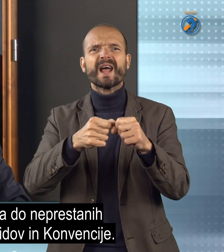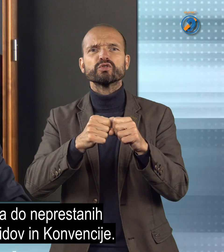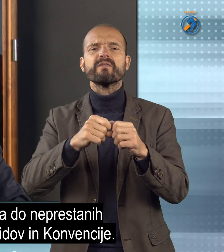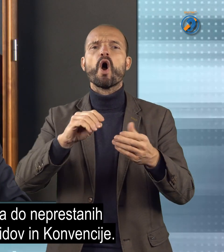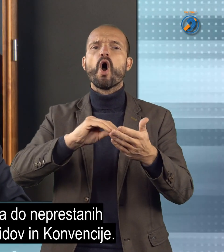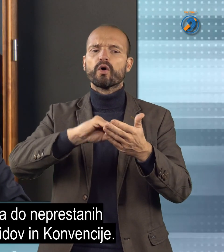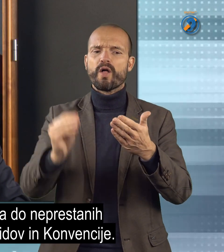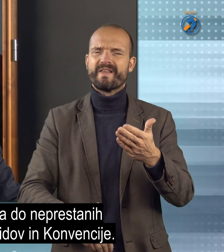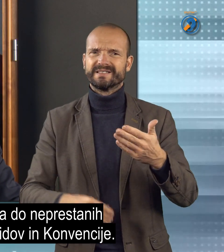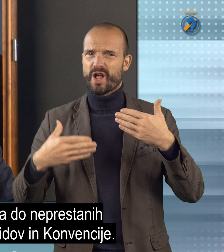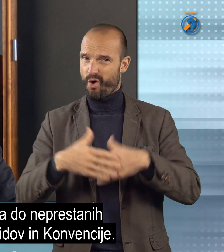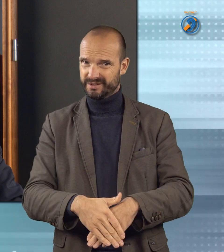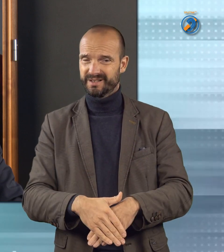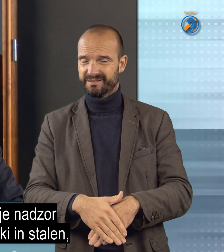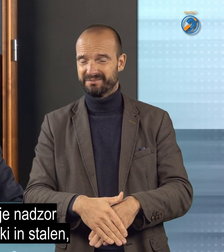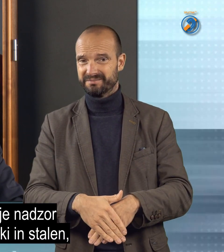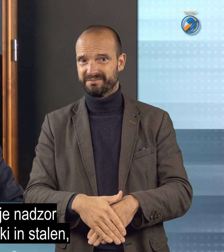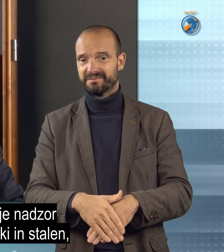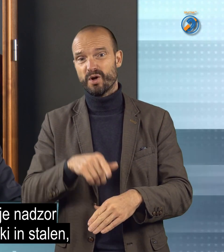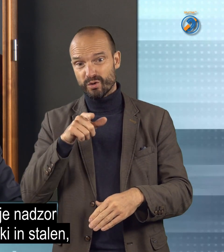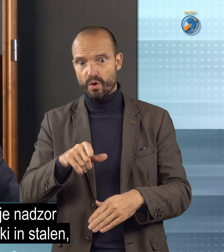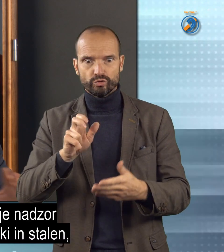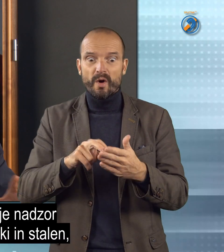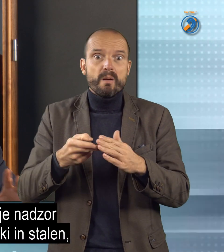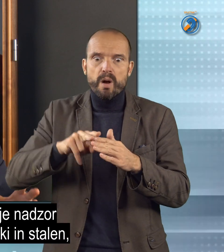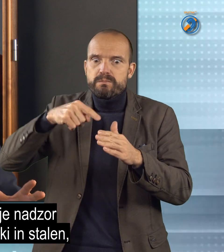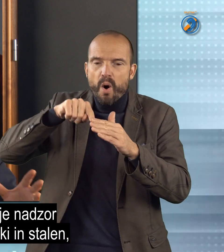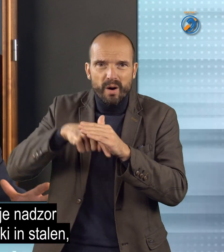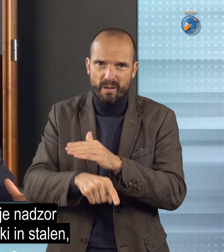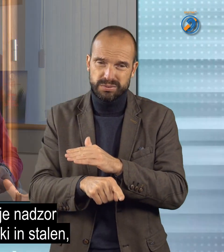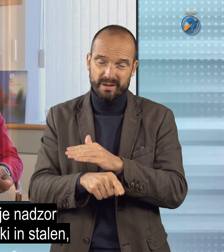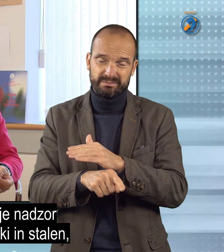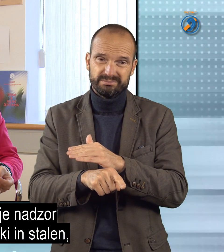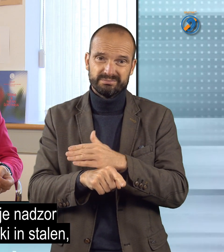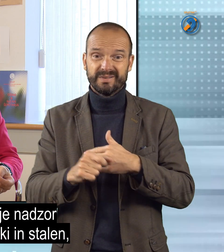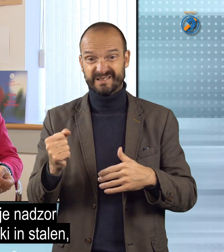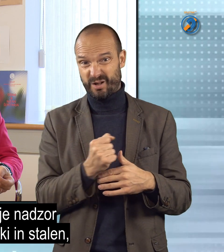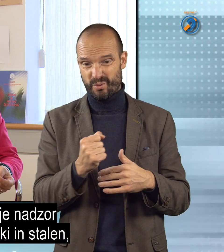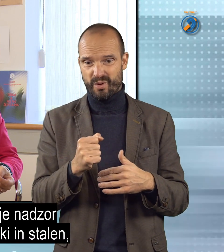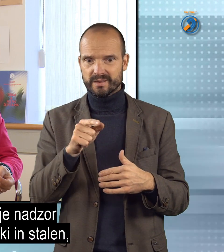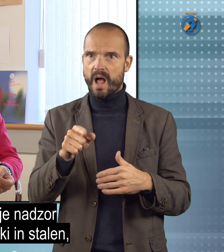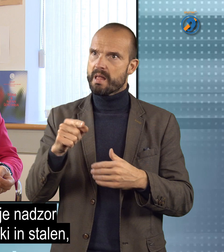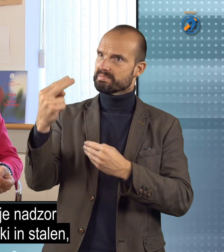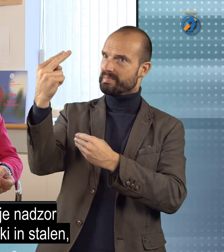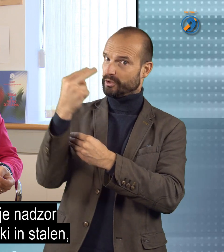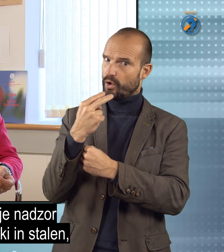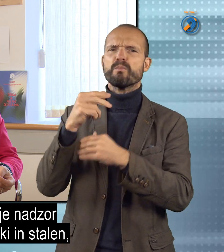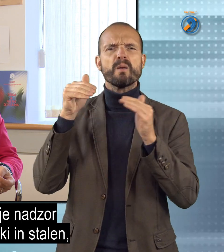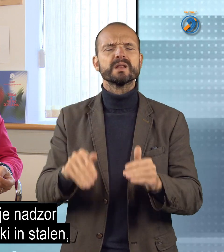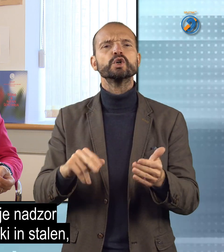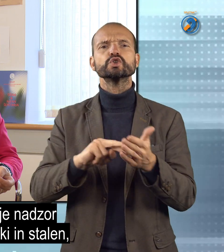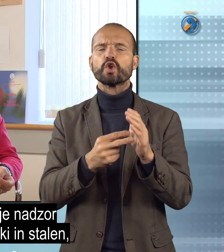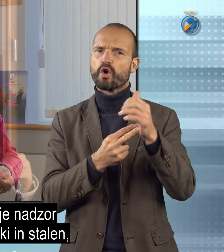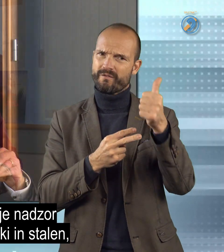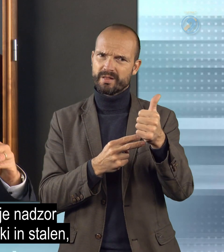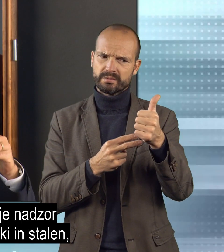kršitev konvencije in to se občasno tudi poglablja. In zaradi tega, da je ta